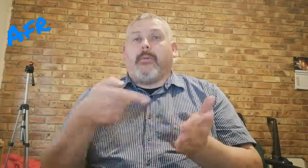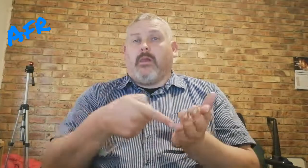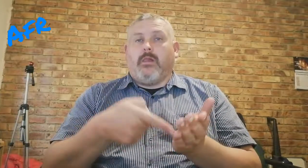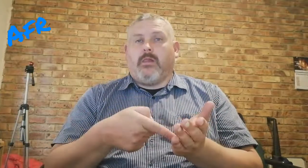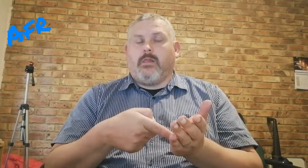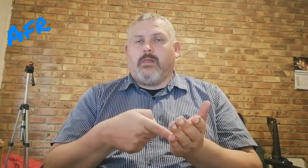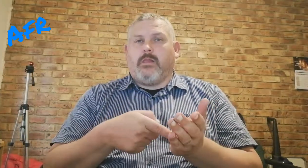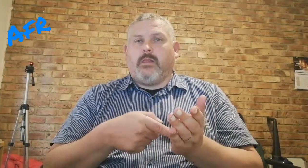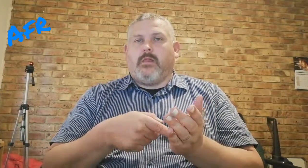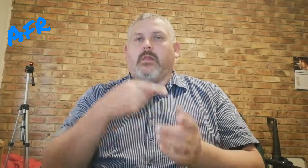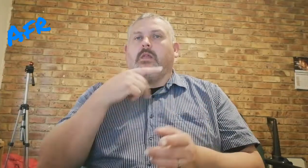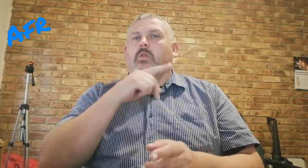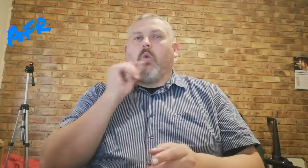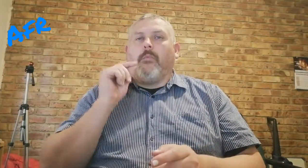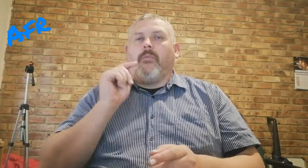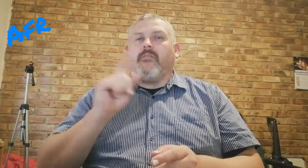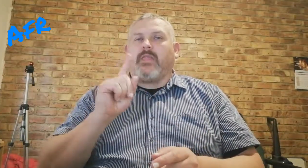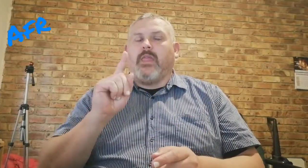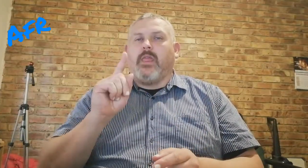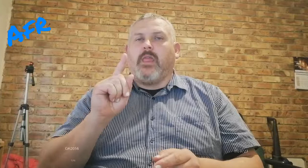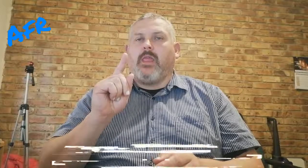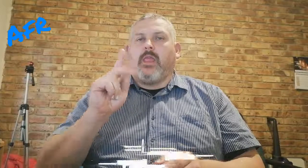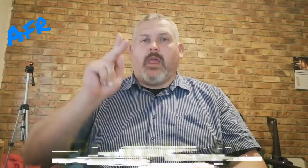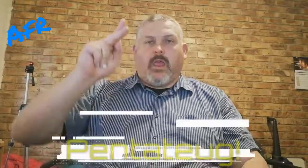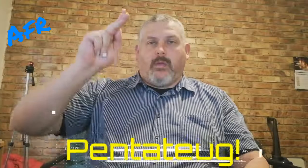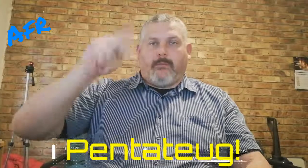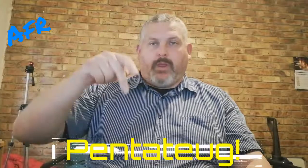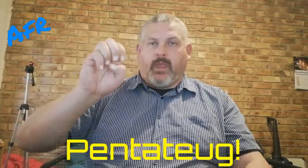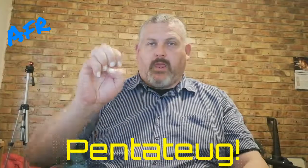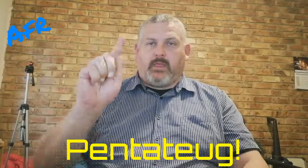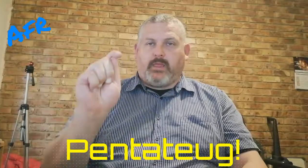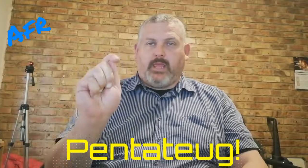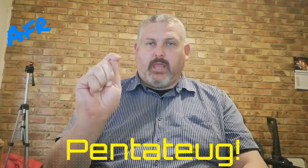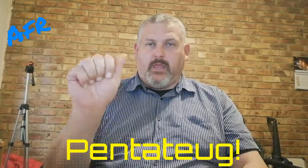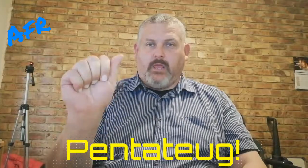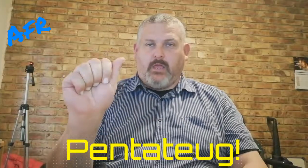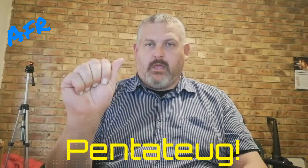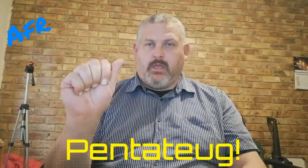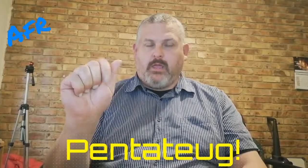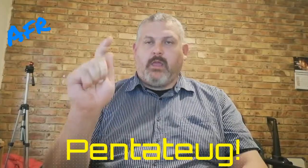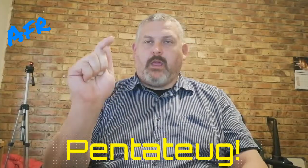bijbel. Noem wat je dier.